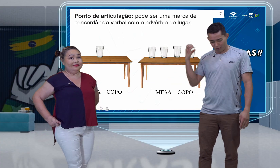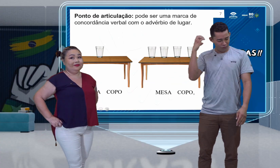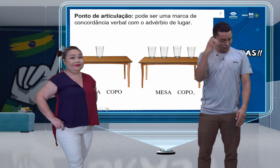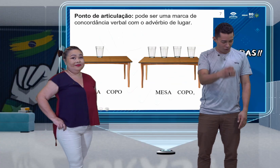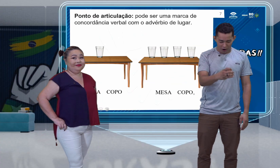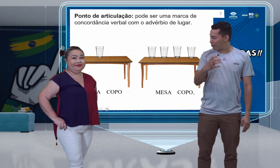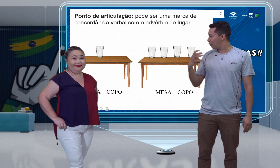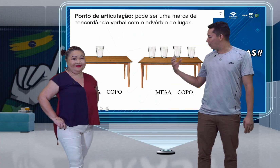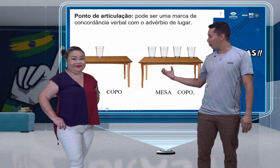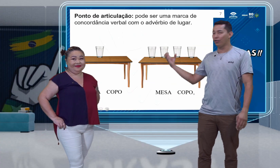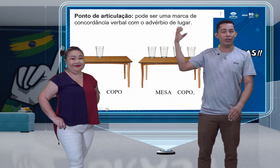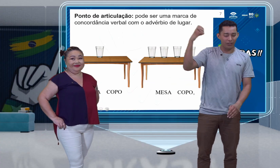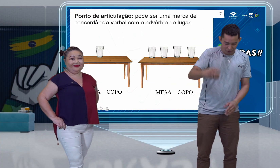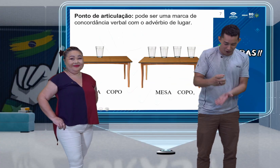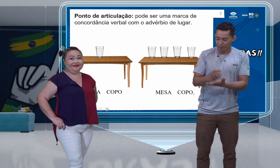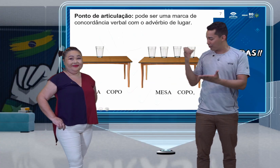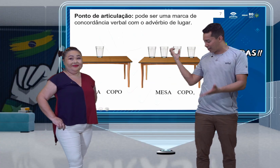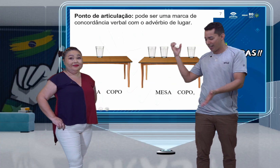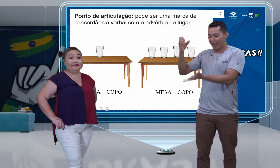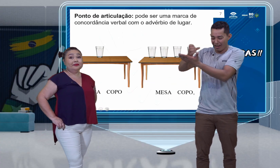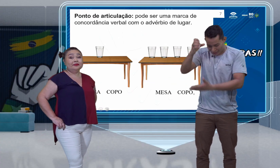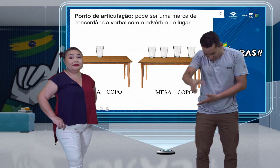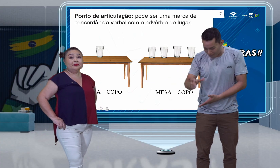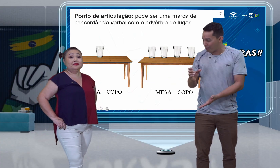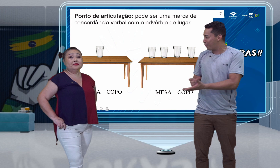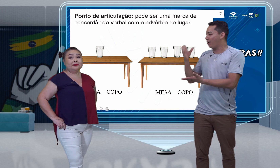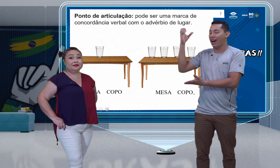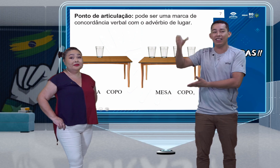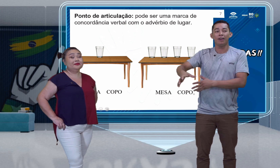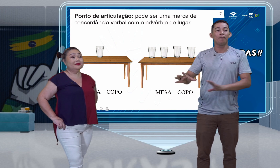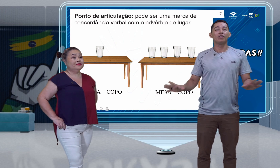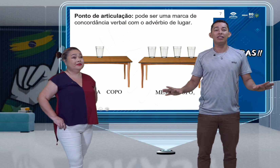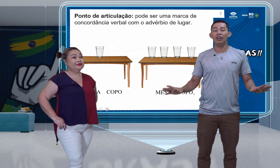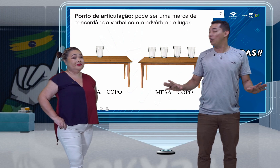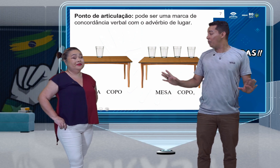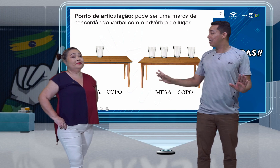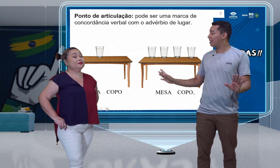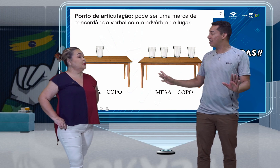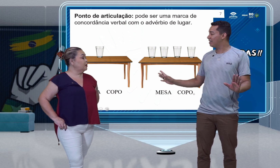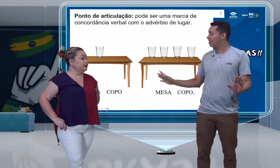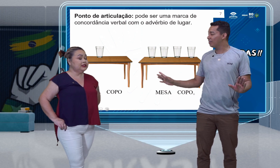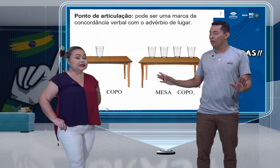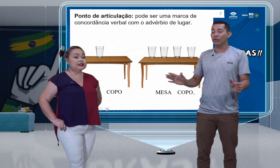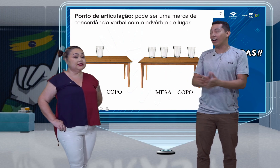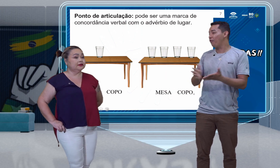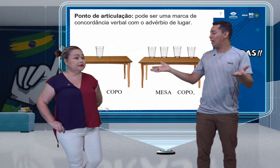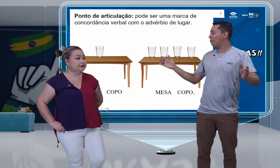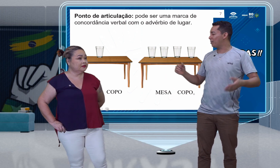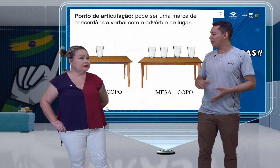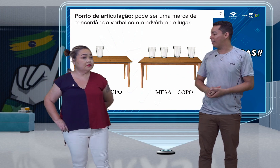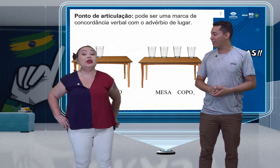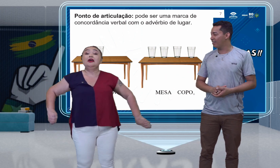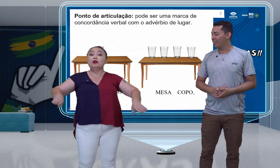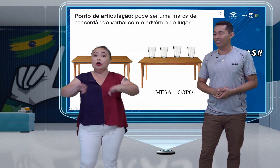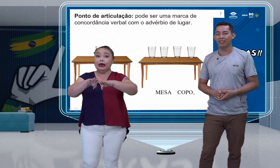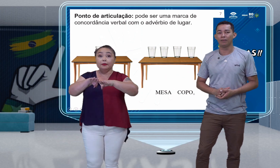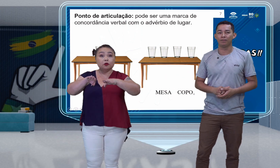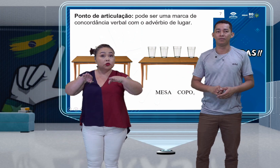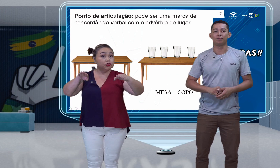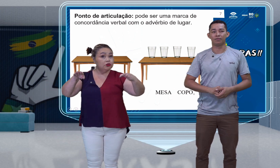1, copo 2, copo 3, copo 4. Não, não precisa. Não precisa. O que eu faço, professora?